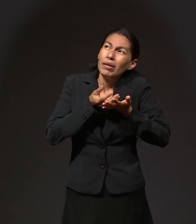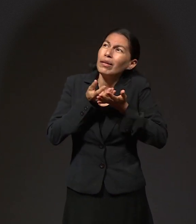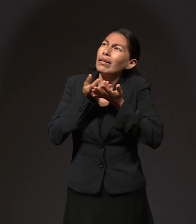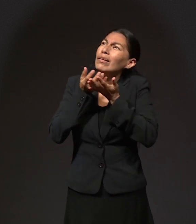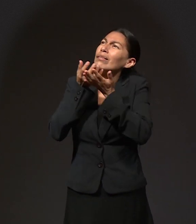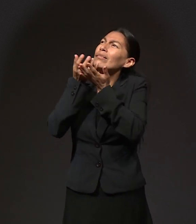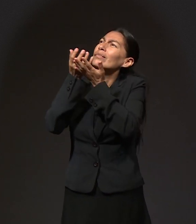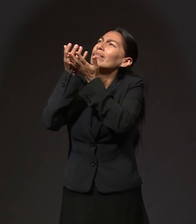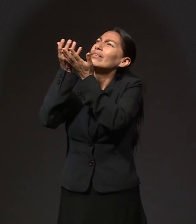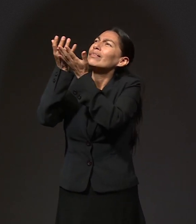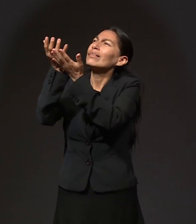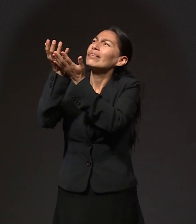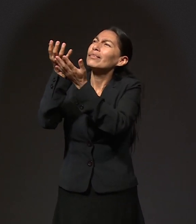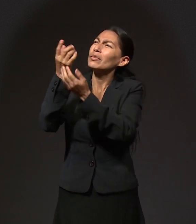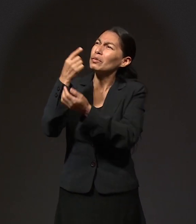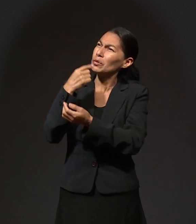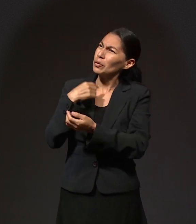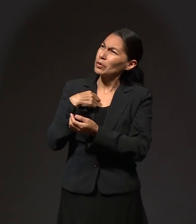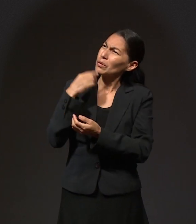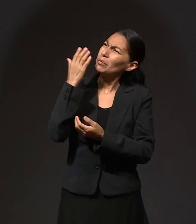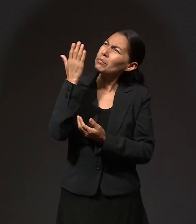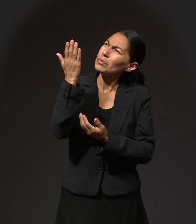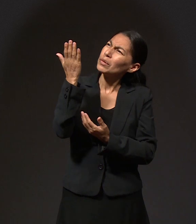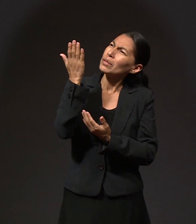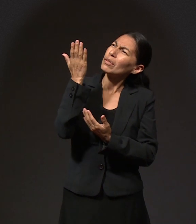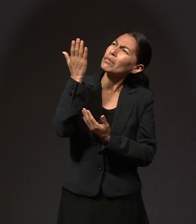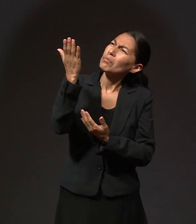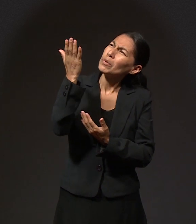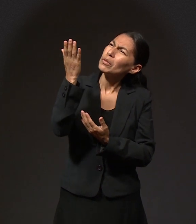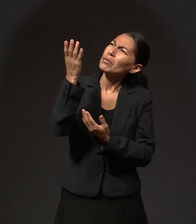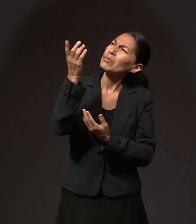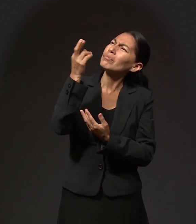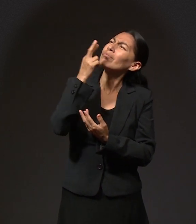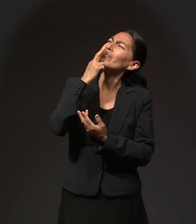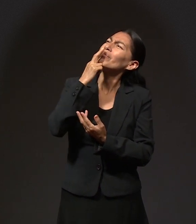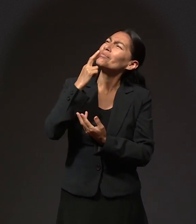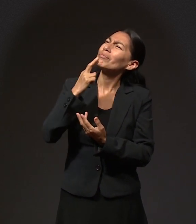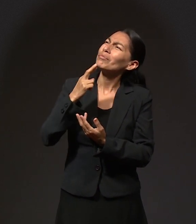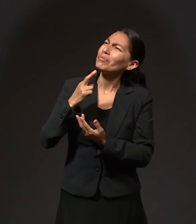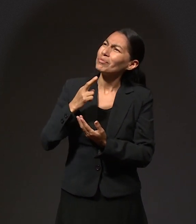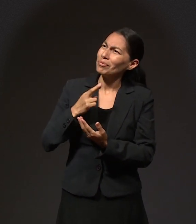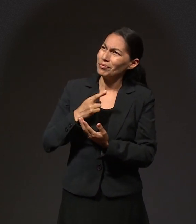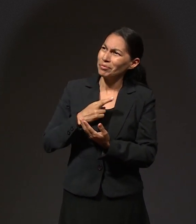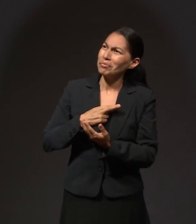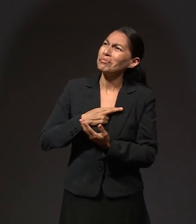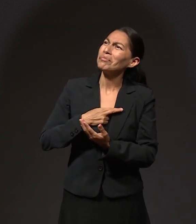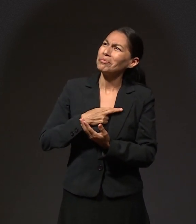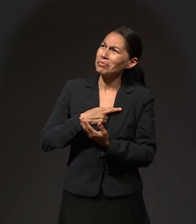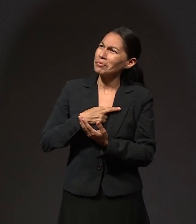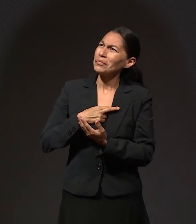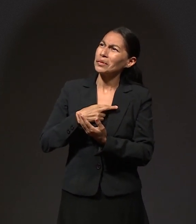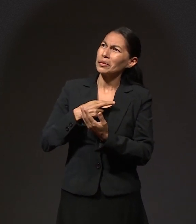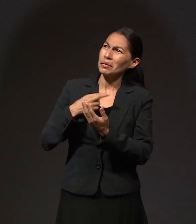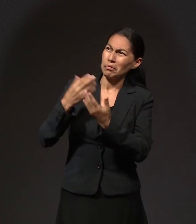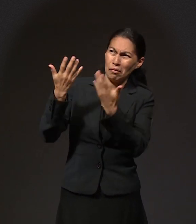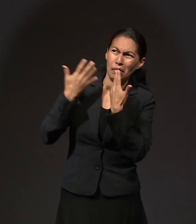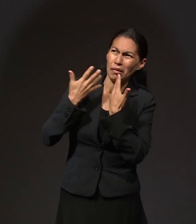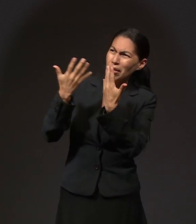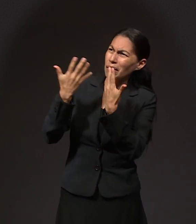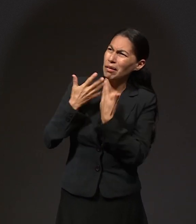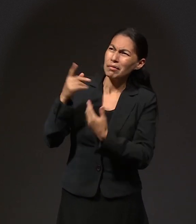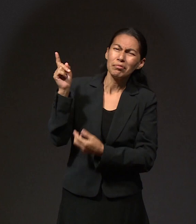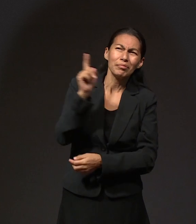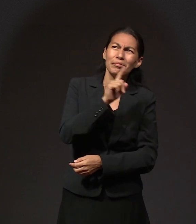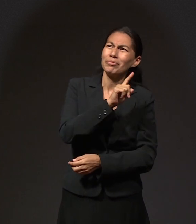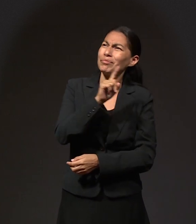pido Me respondes en silencio Y sin reproches Dios es tan grande tu amor